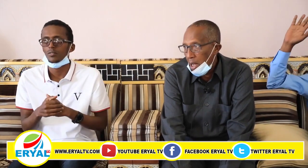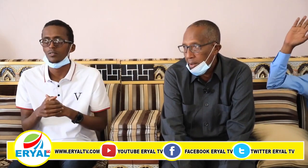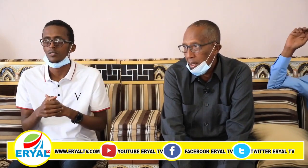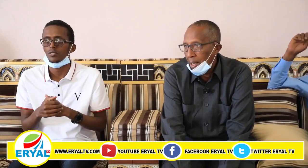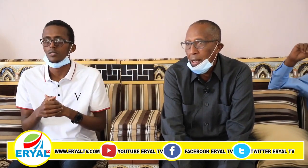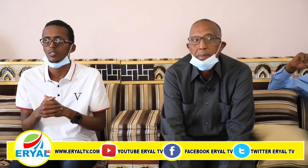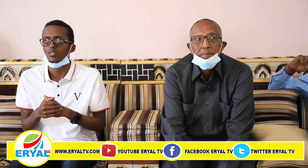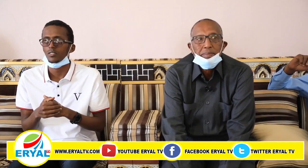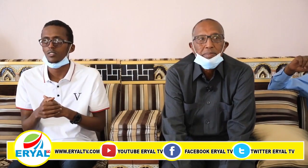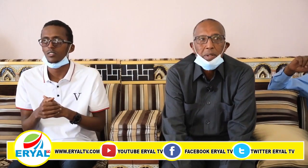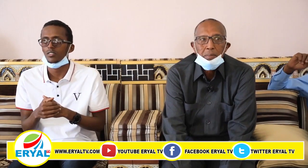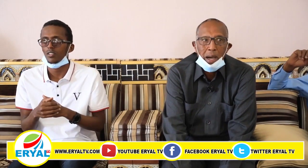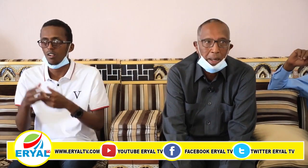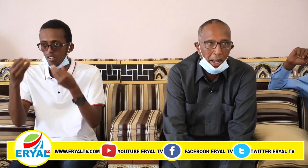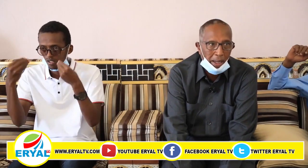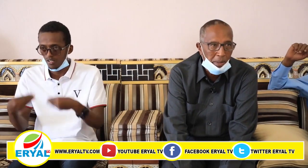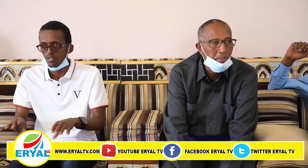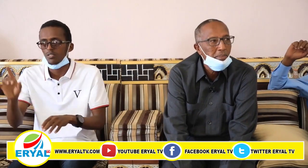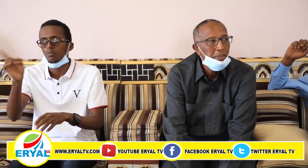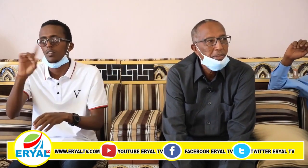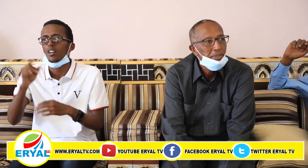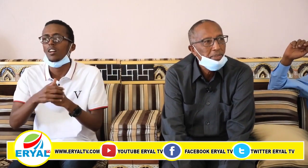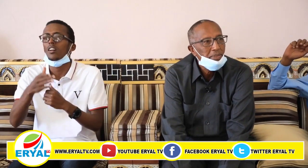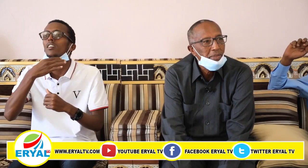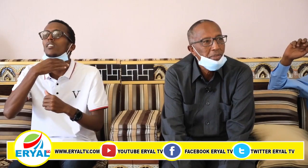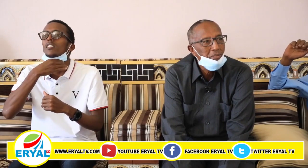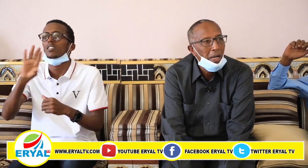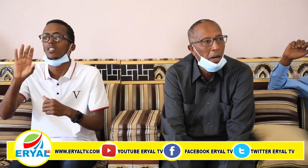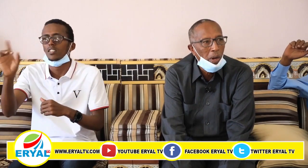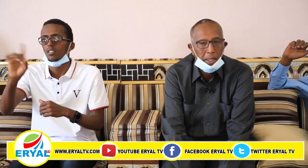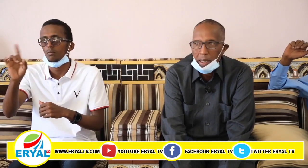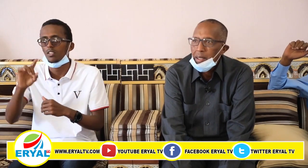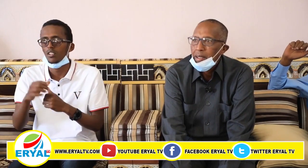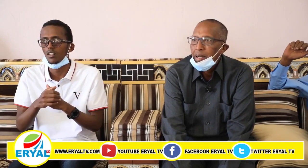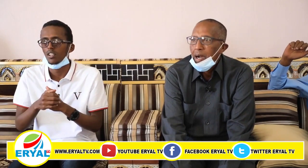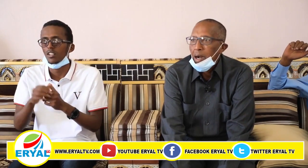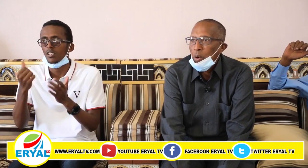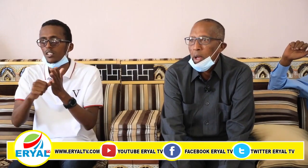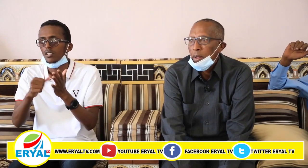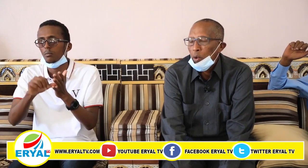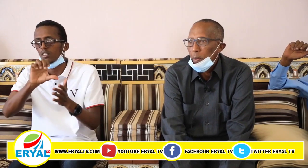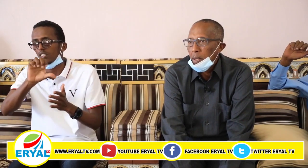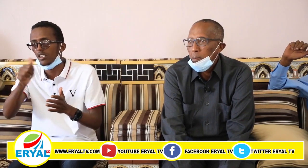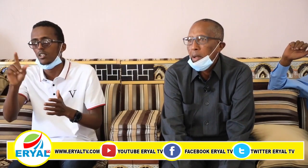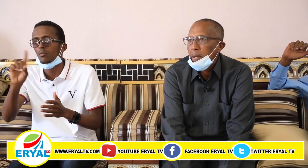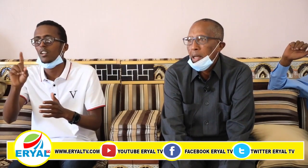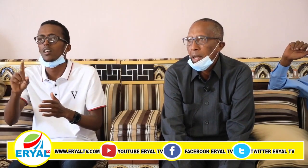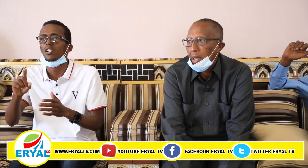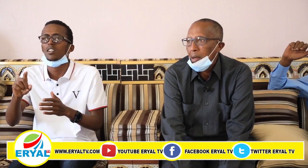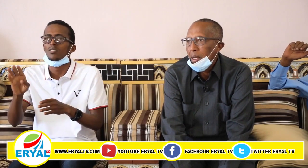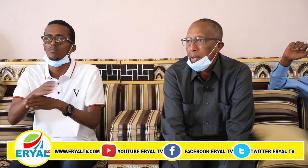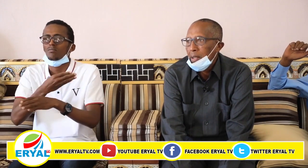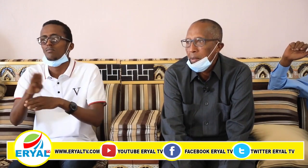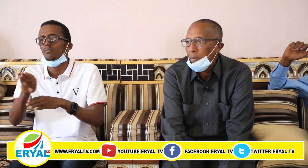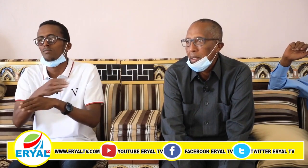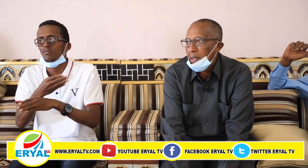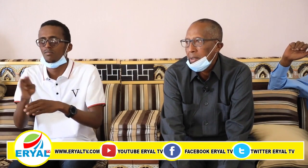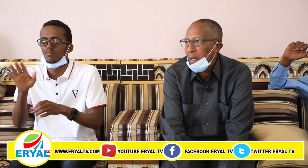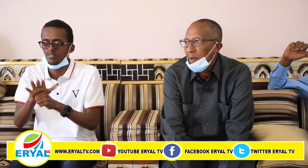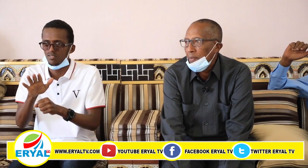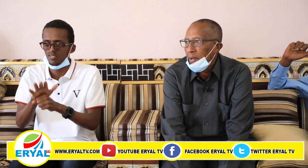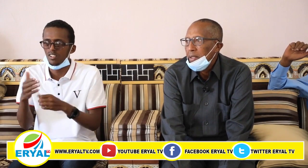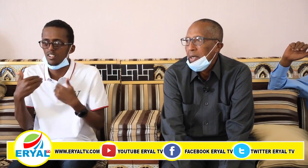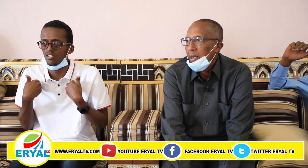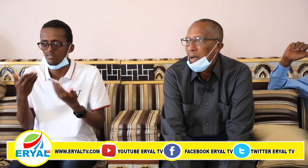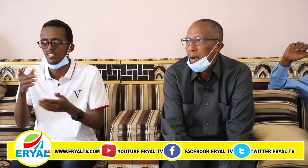Taasi maaha nacayb, maaha wax kale. Hawlaha inugu badan ayaa laga yaabaa in badan